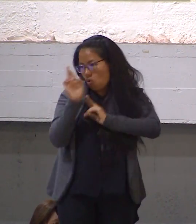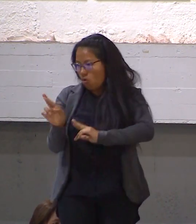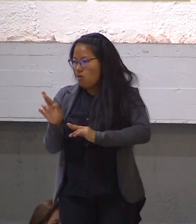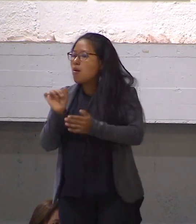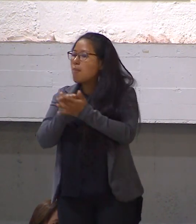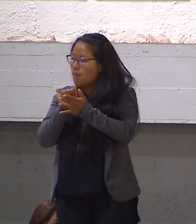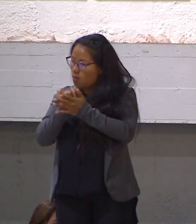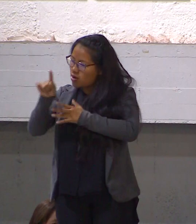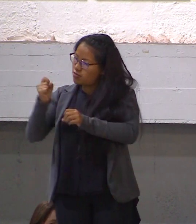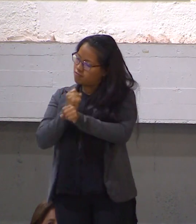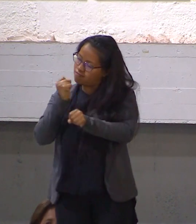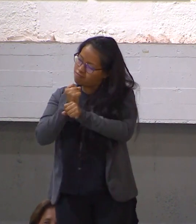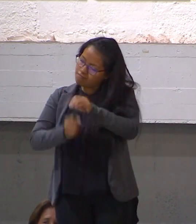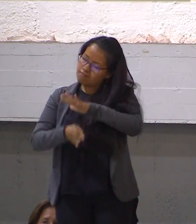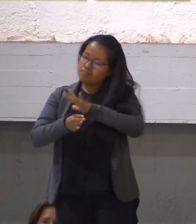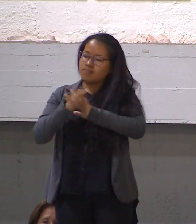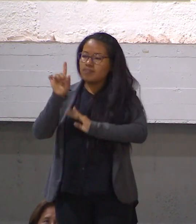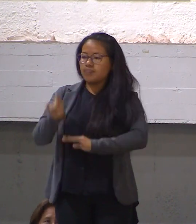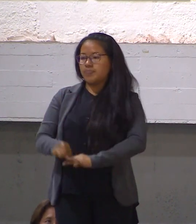en ese sentido